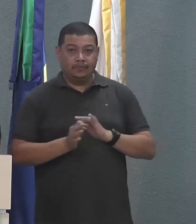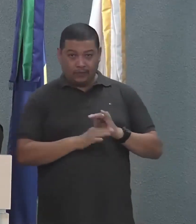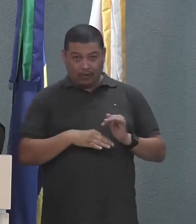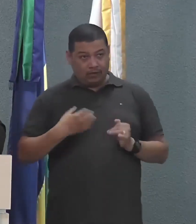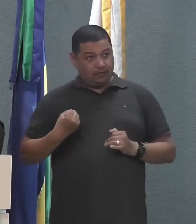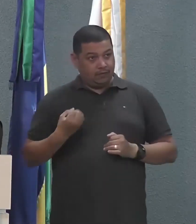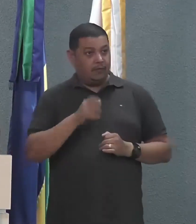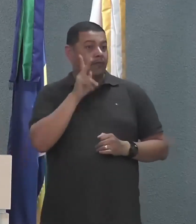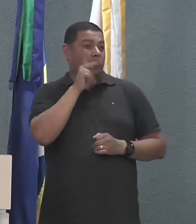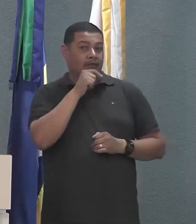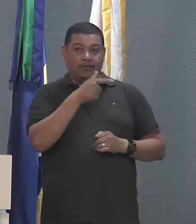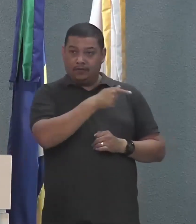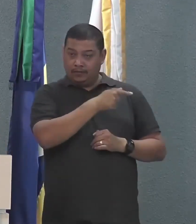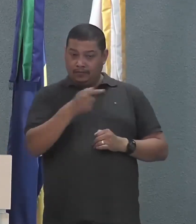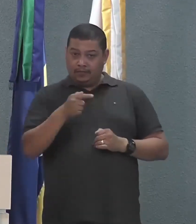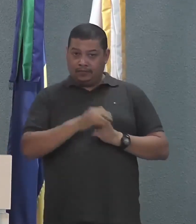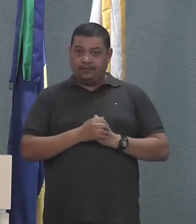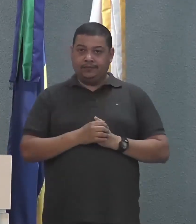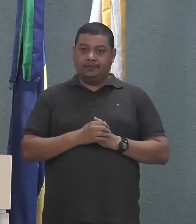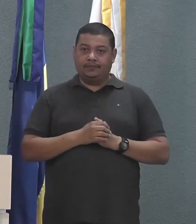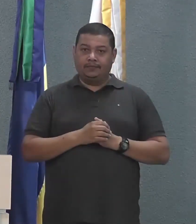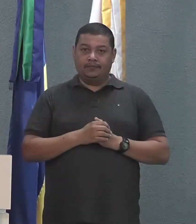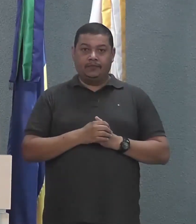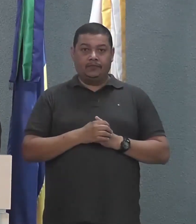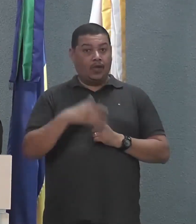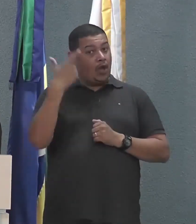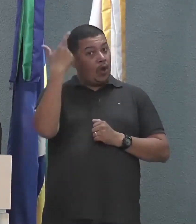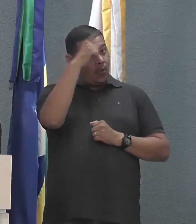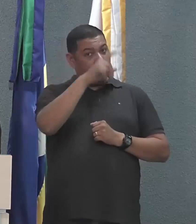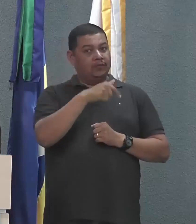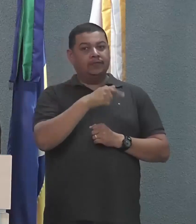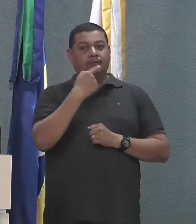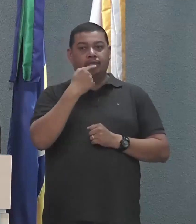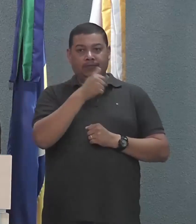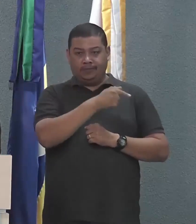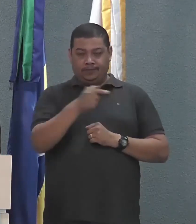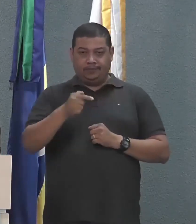Velho também essa semana que entra, na semana que vem,